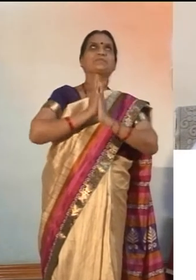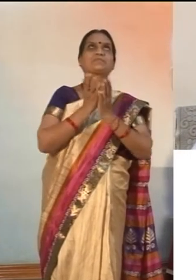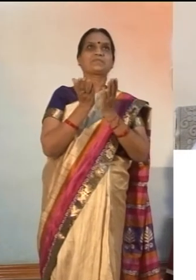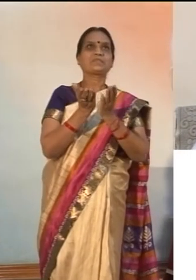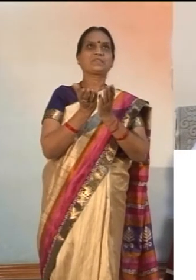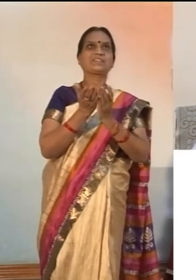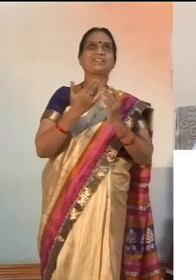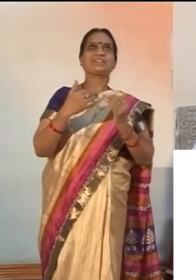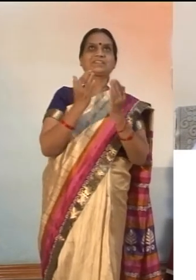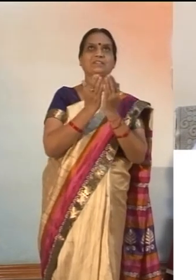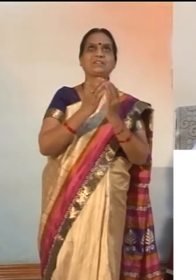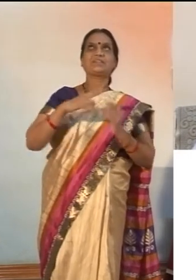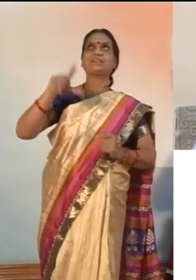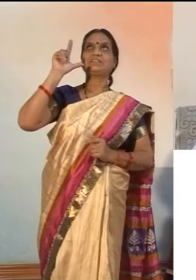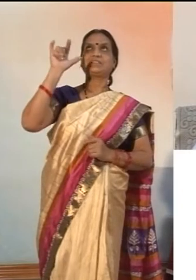लाइट की तरह है।